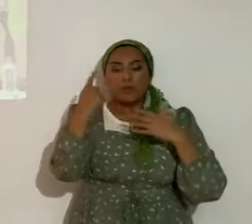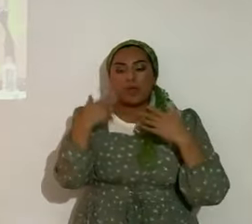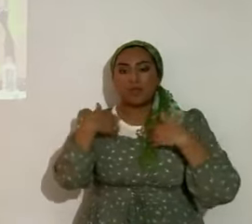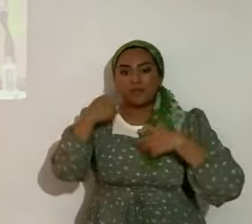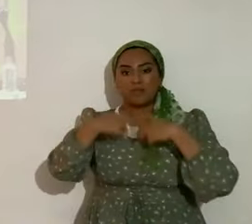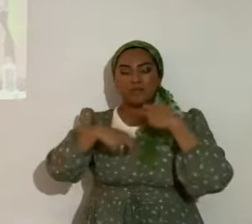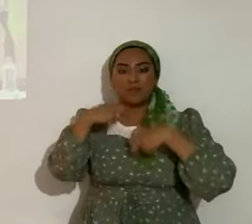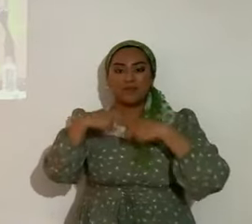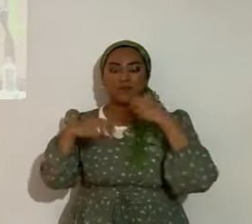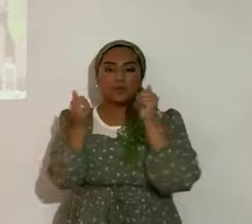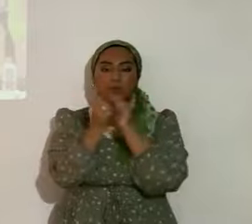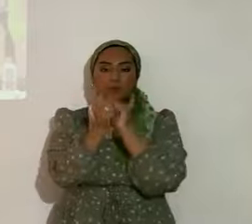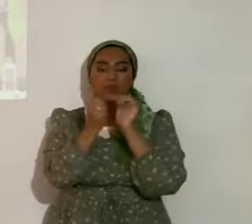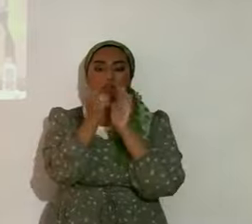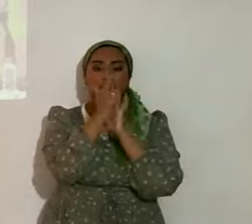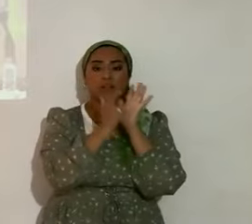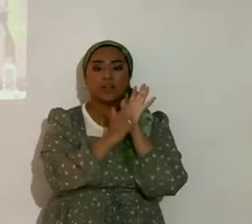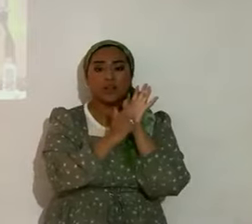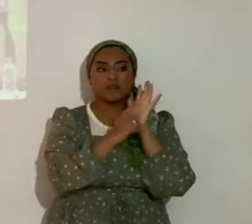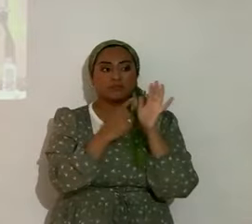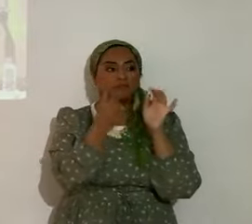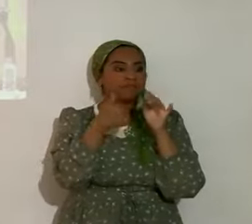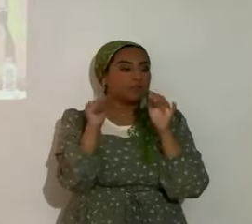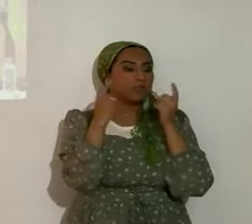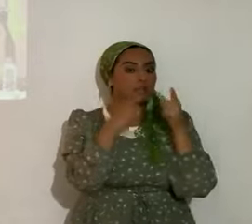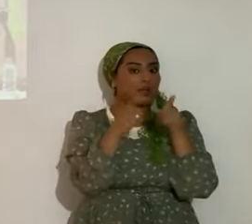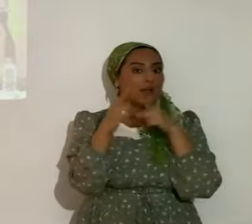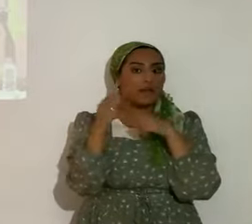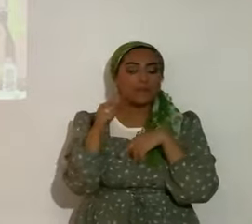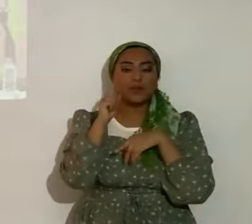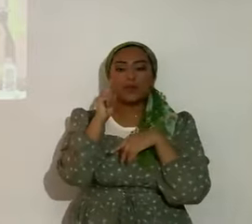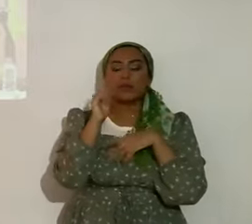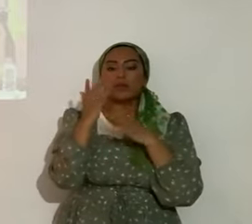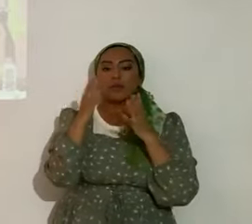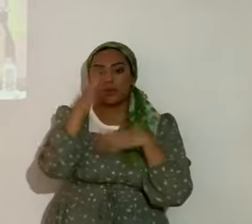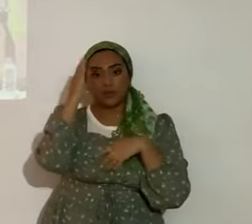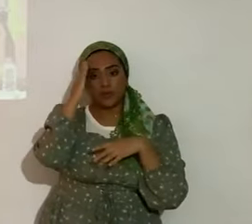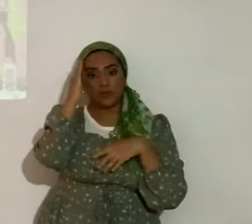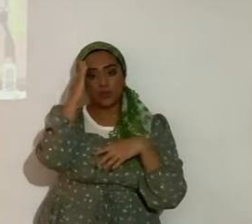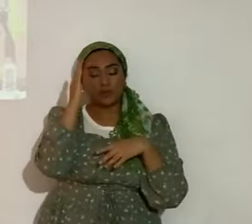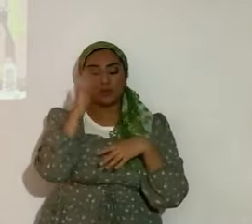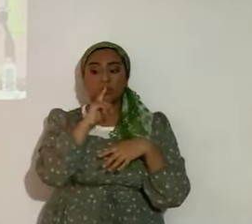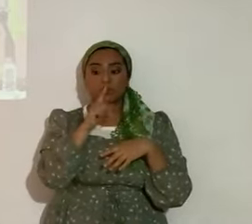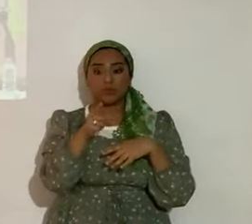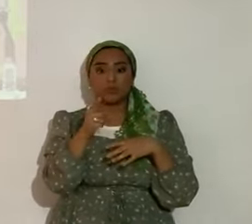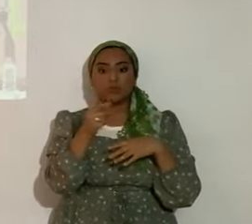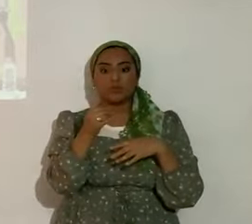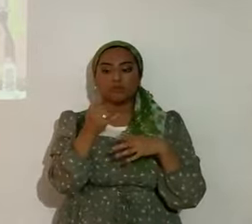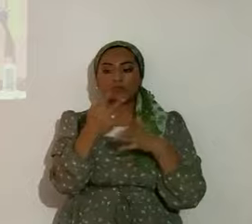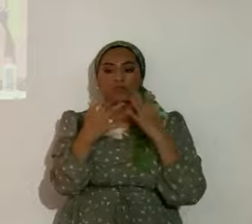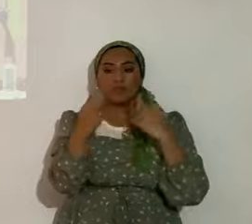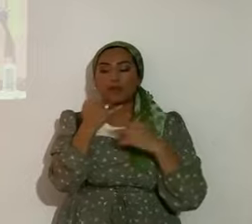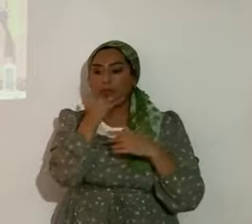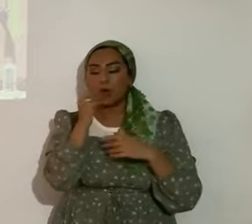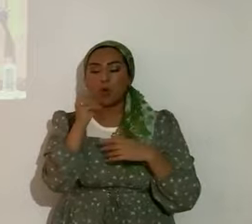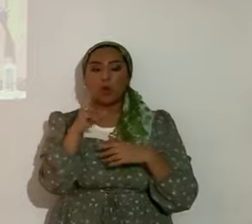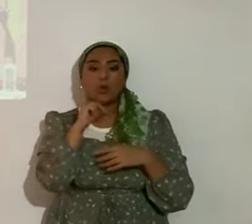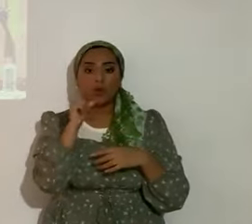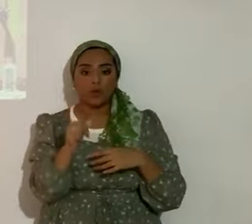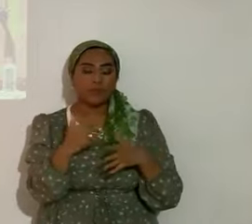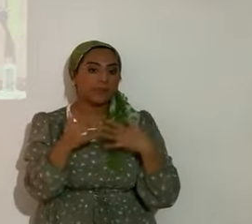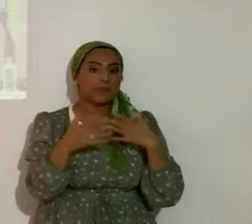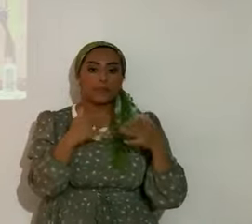problema con la ley, por alguna situación, sea que de veras se cometió alguna transgresión o no,